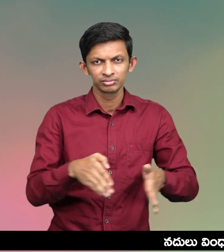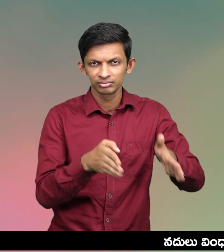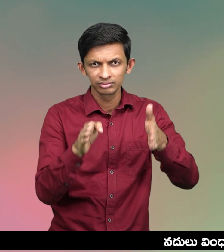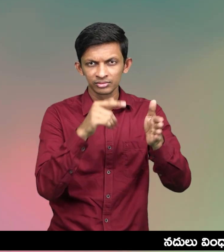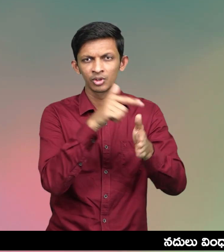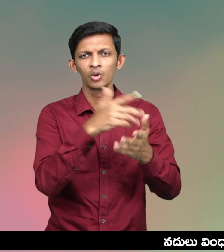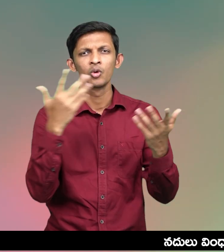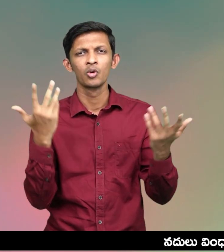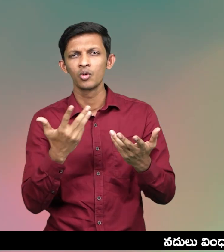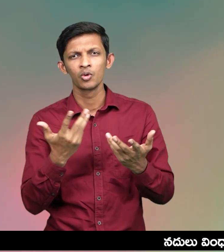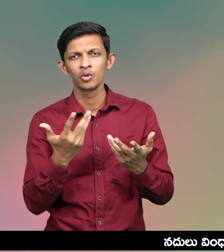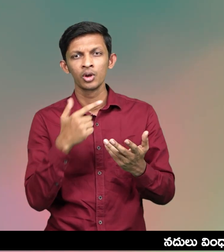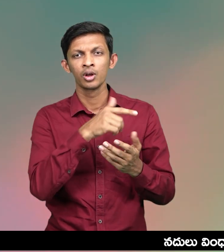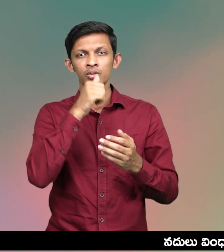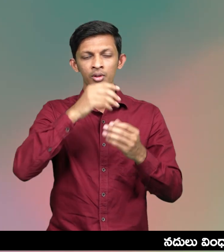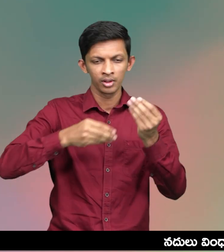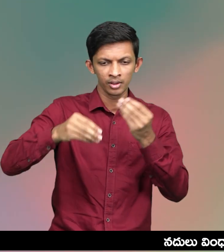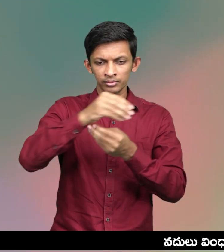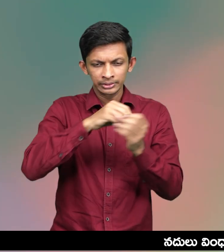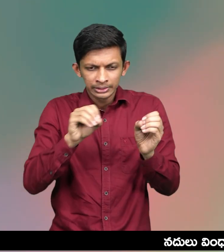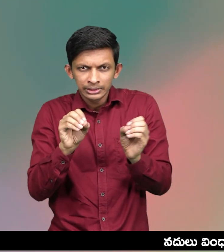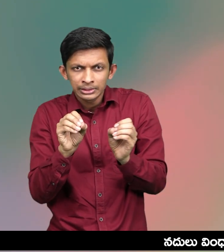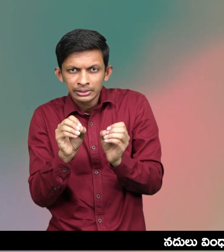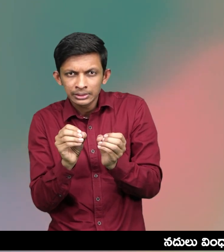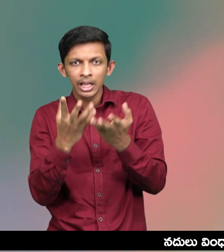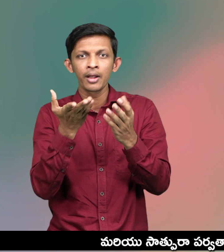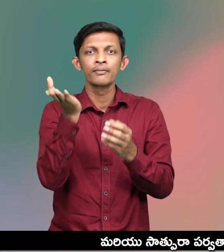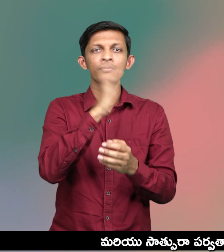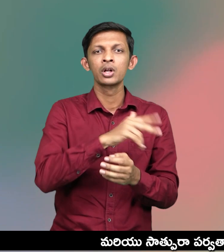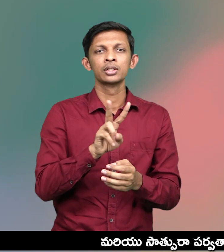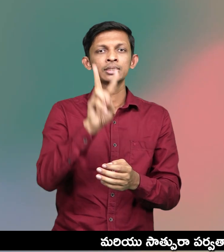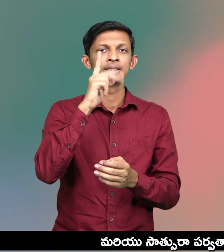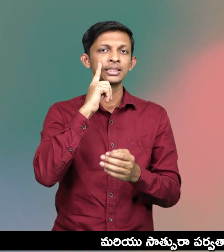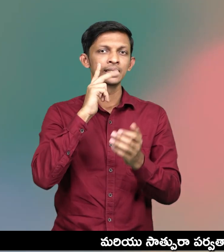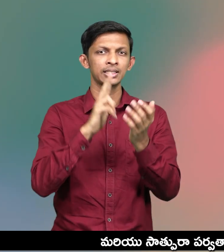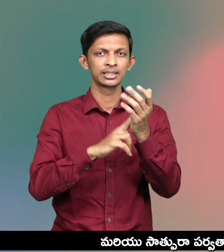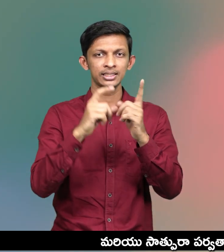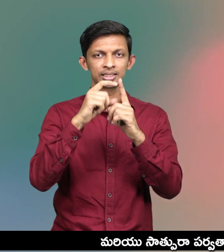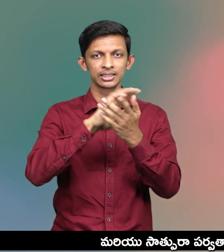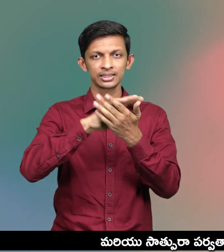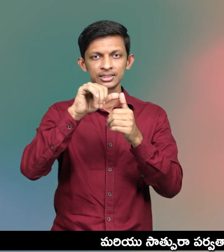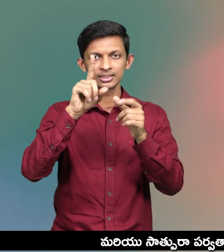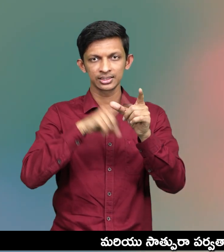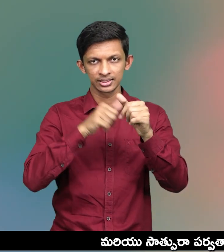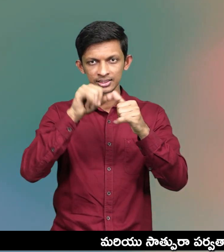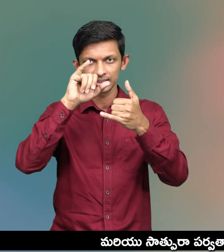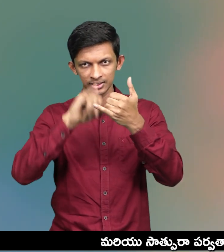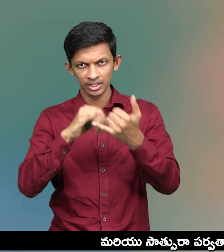నదులు వింధ్యాయాస్ నుండి ఉద్భవించింది మరియు సాత్పురా పర్వతాలు మరియు